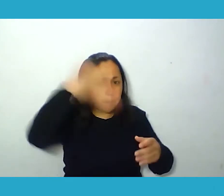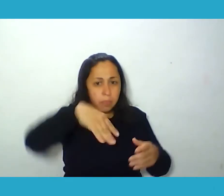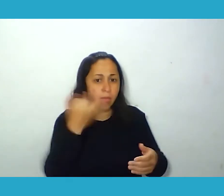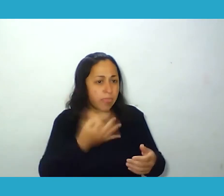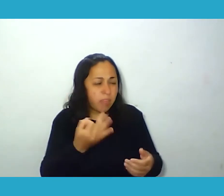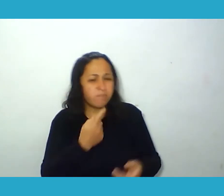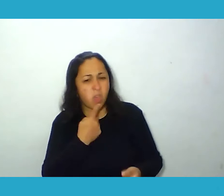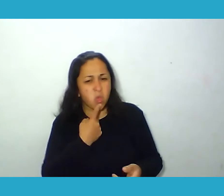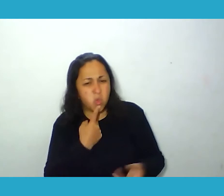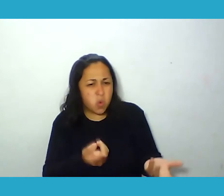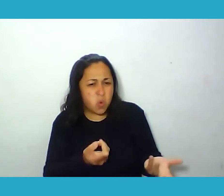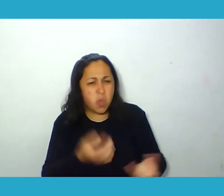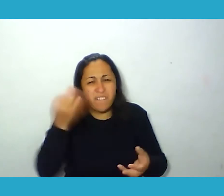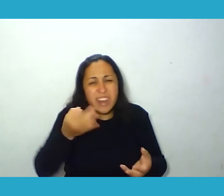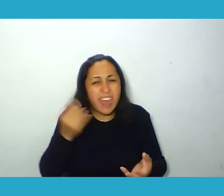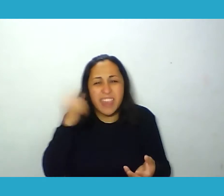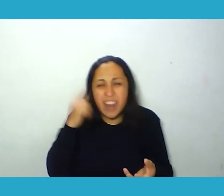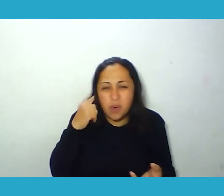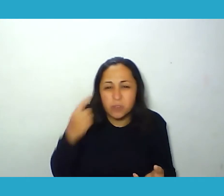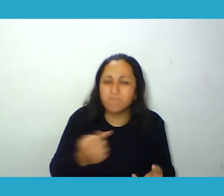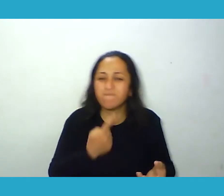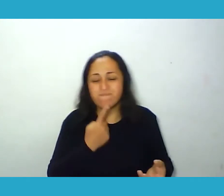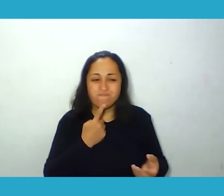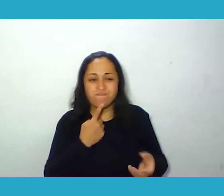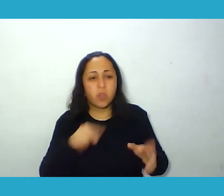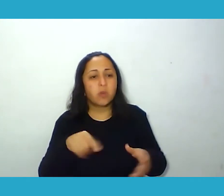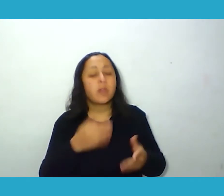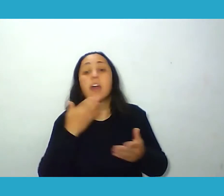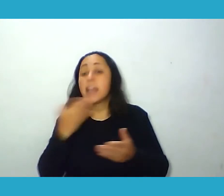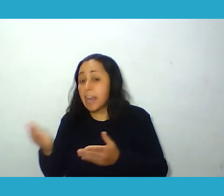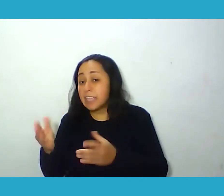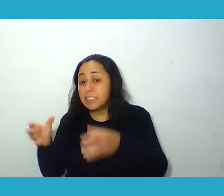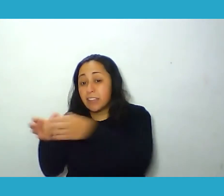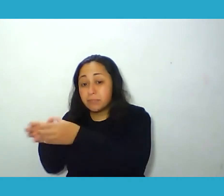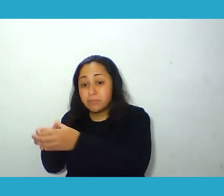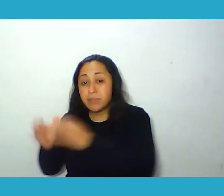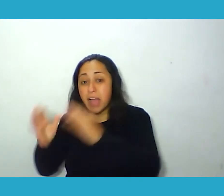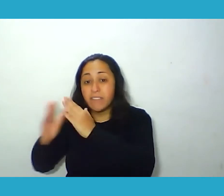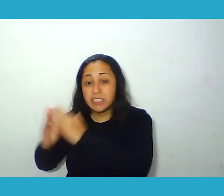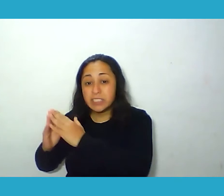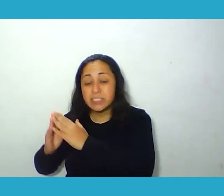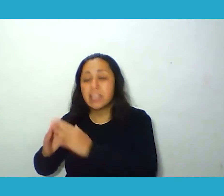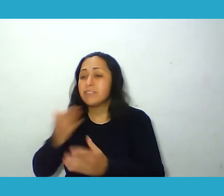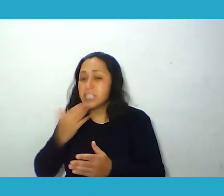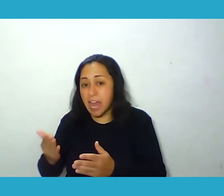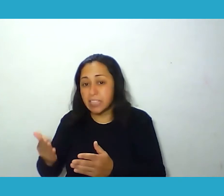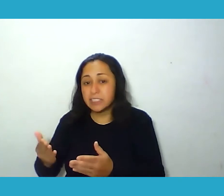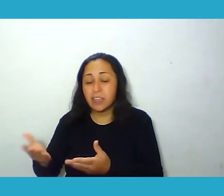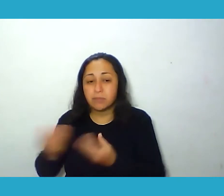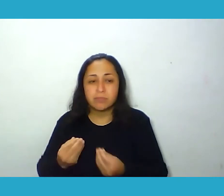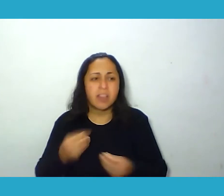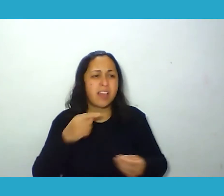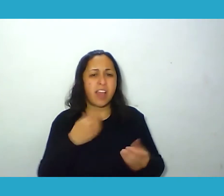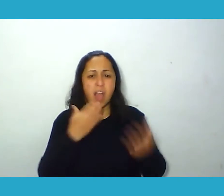que le parece dudoso que exista una verdadera escucha. Agradece a las asambleas de vecinos que brindaron información. Indica que esta audiencia pública